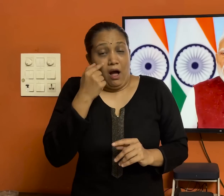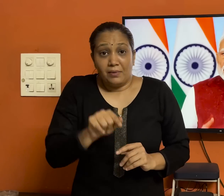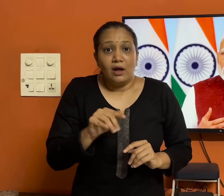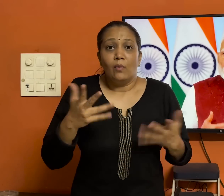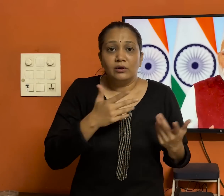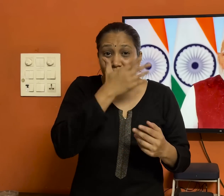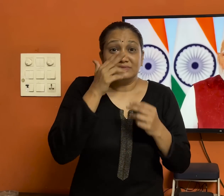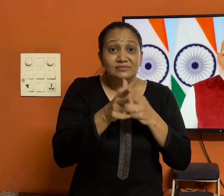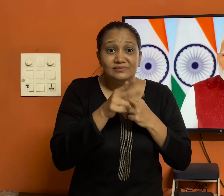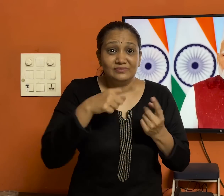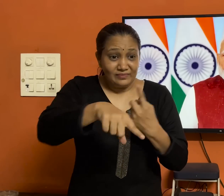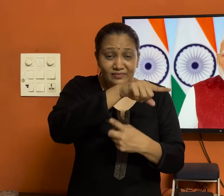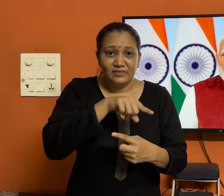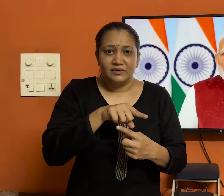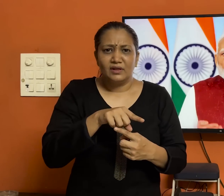आतंक पर